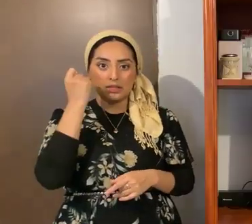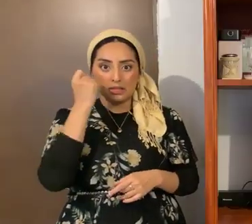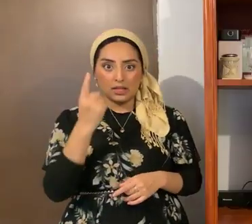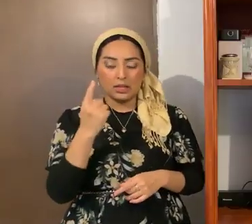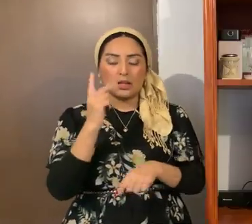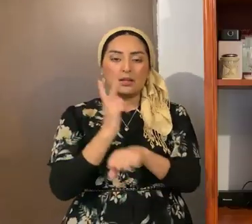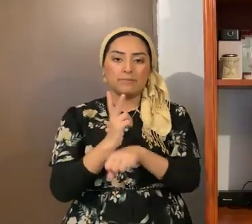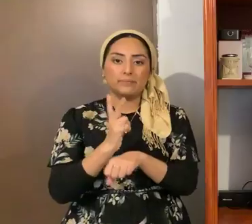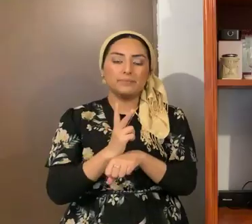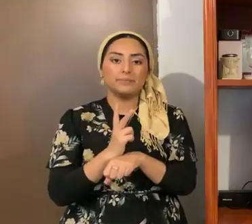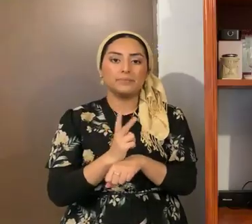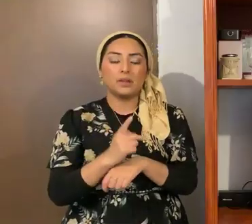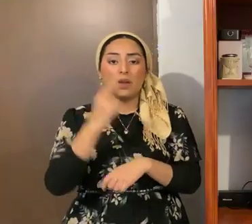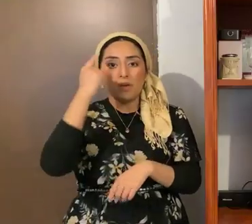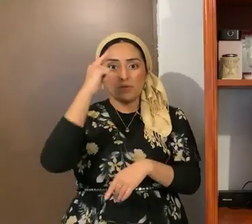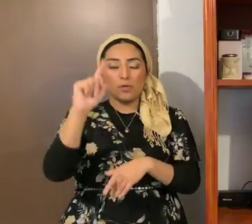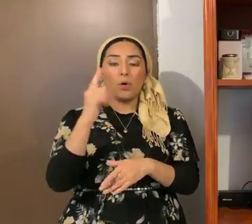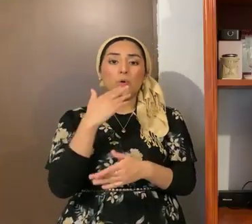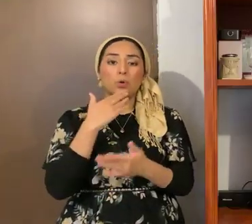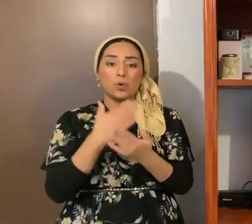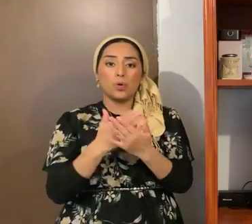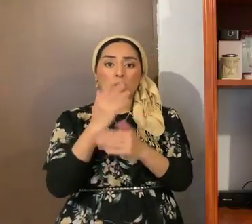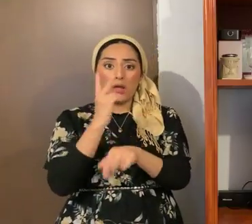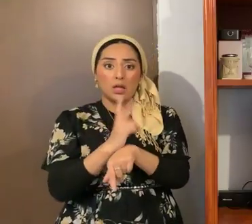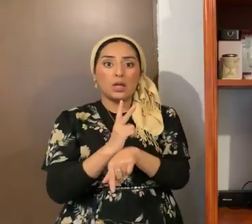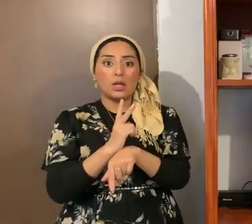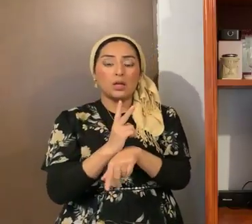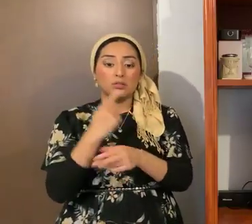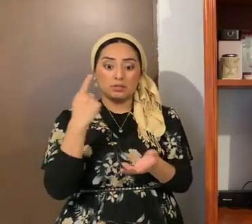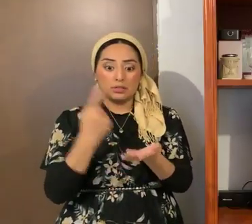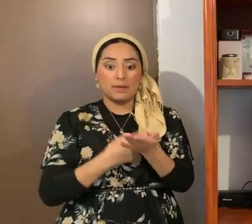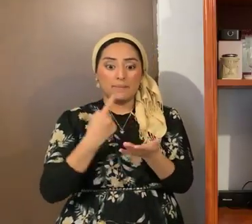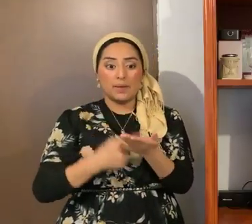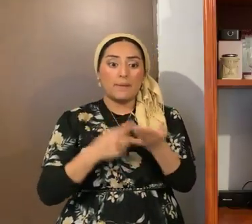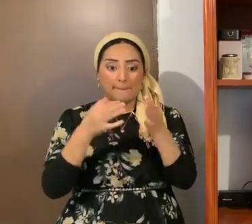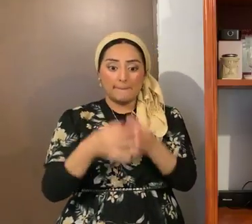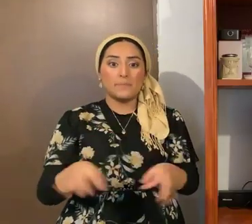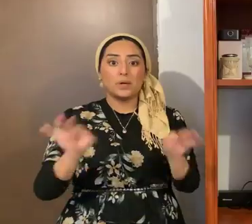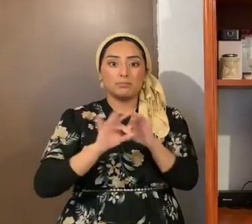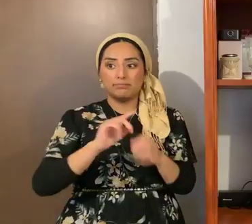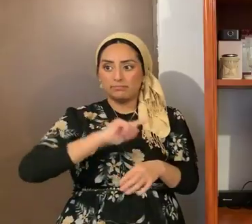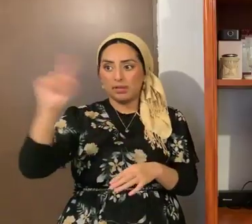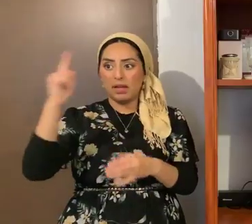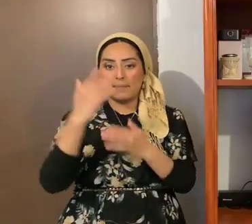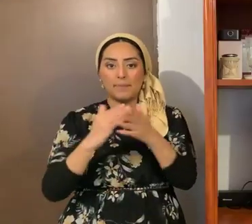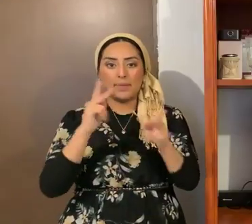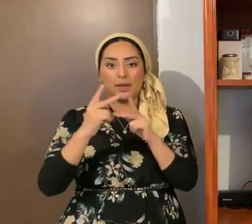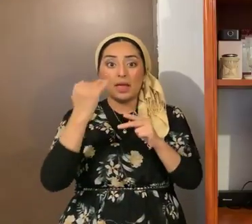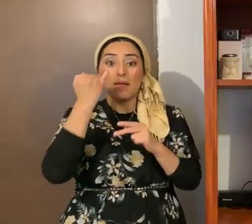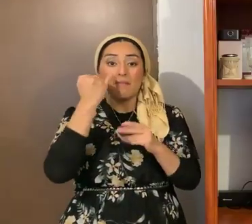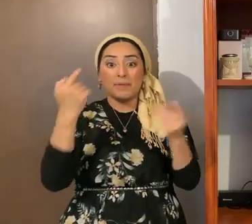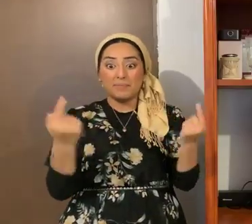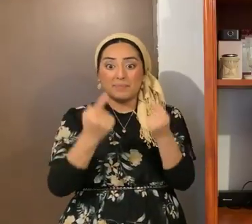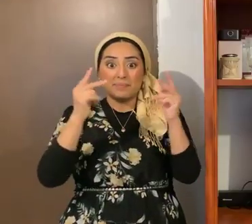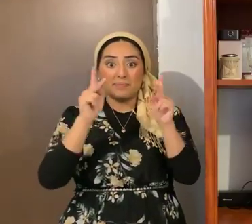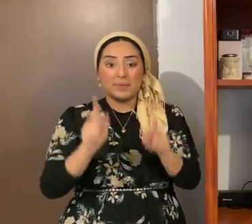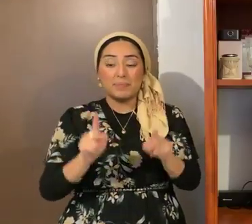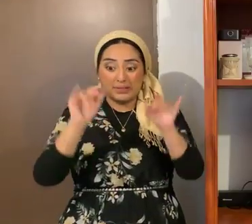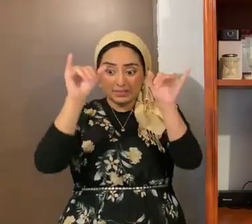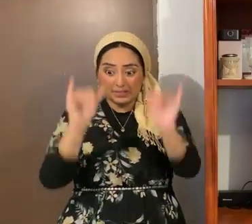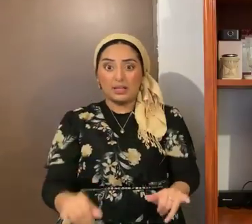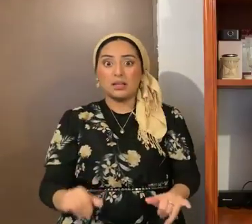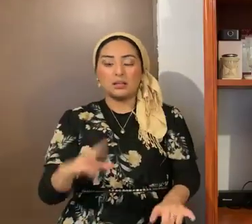bien, Quejilá. Por el bien de la Quejilá se hacen esas cosas. Porque si no, esto ya sería un desorden, sería un caos. Y el